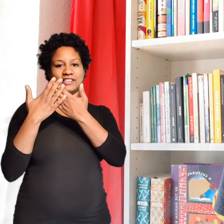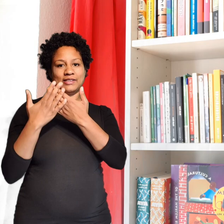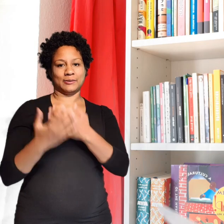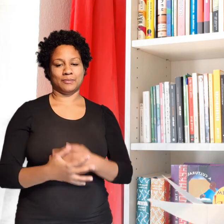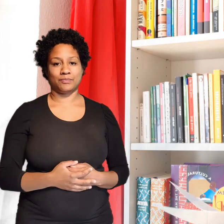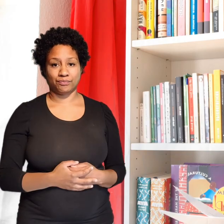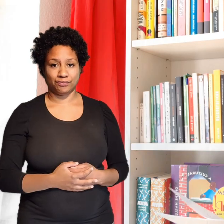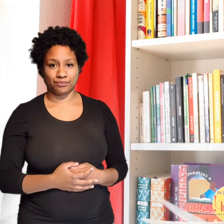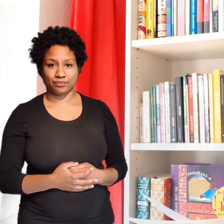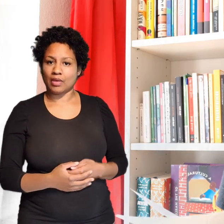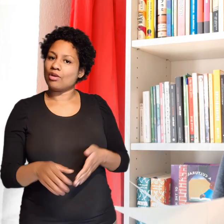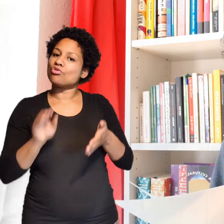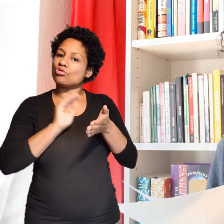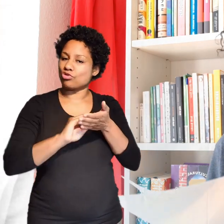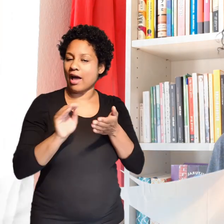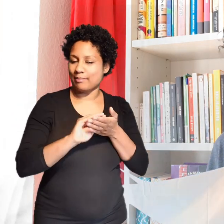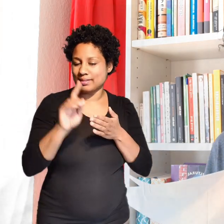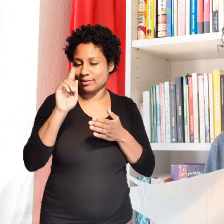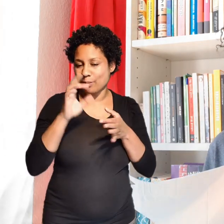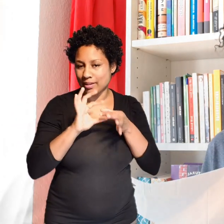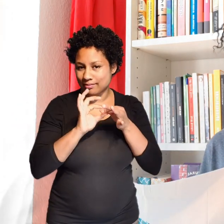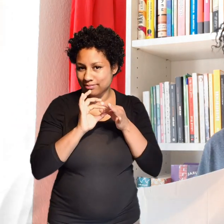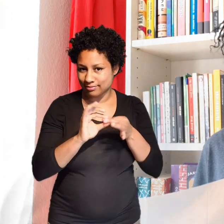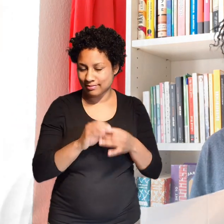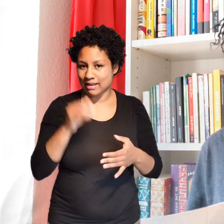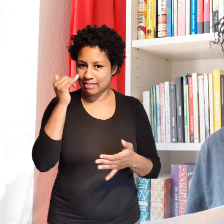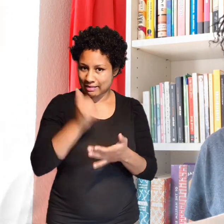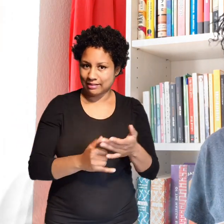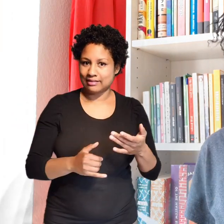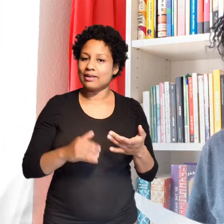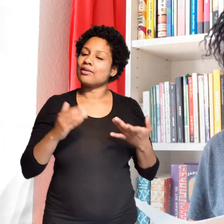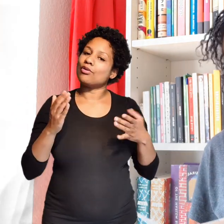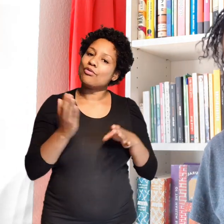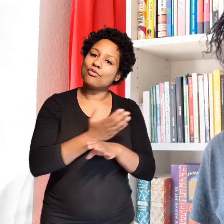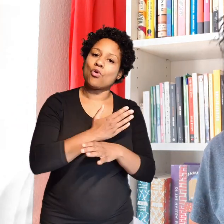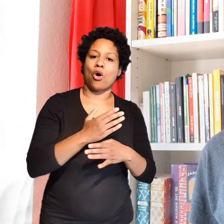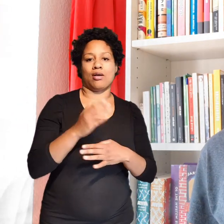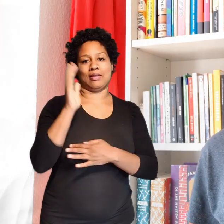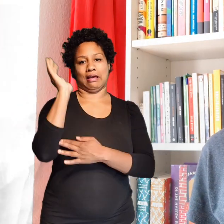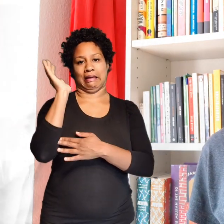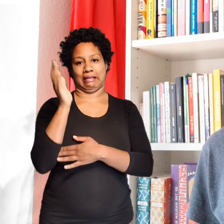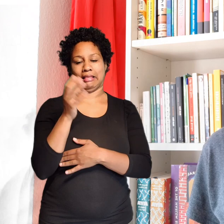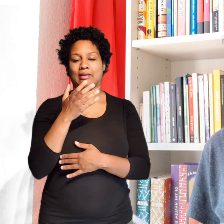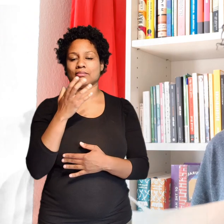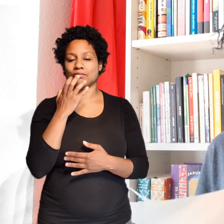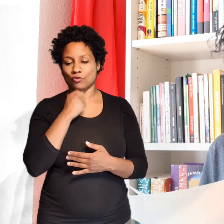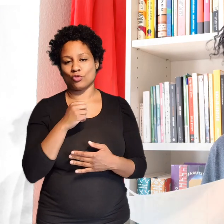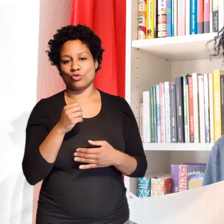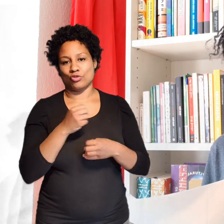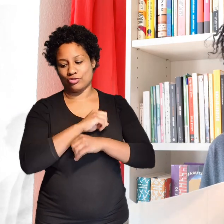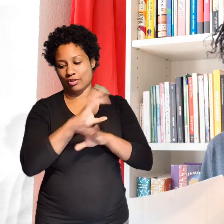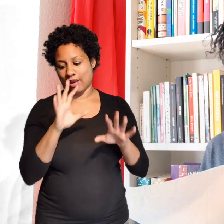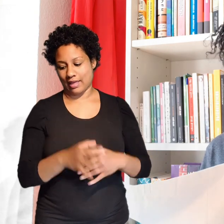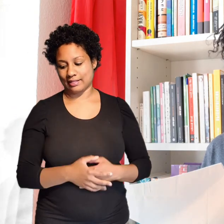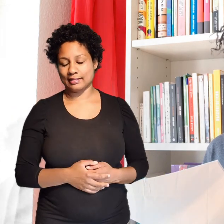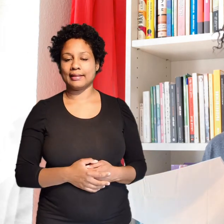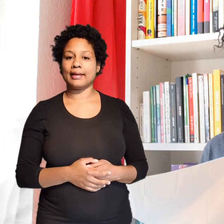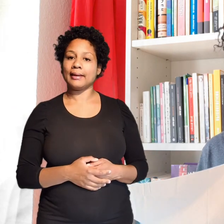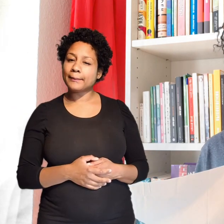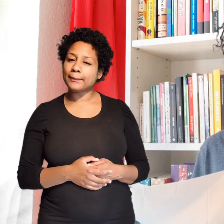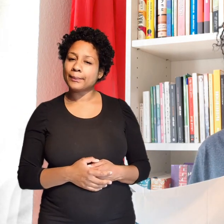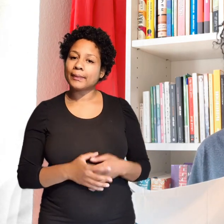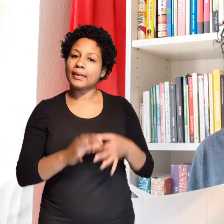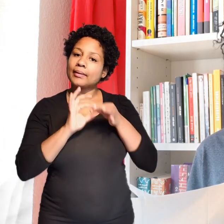Apropos Schreiben. Eine letzte Sache, die ich klären möchte, und dann kann es endlich mit der Rede losgehen, betrifft